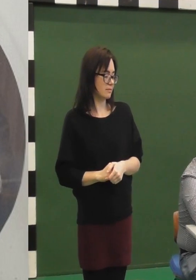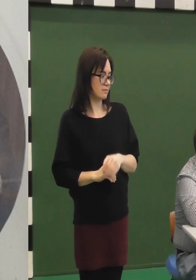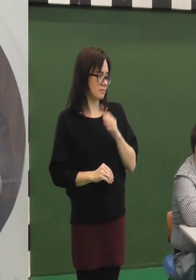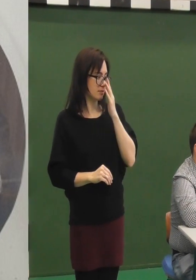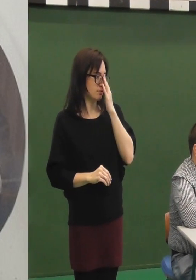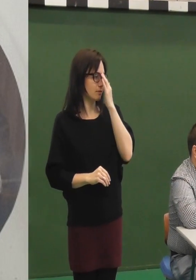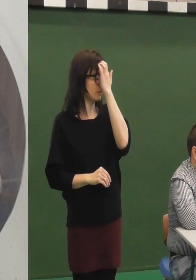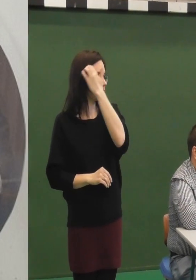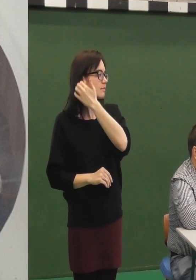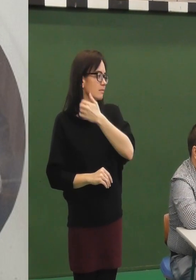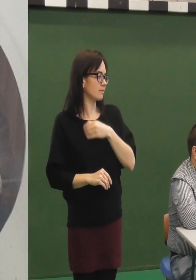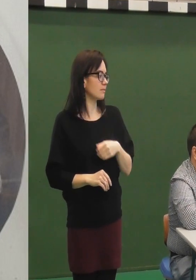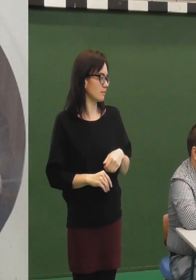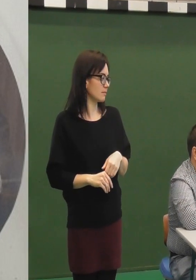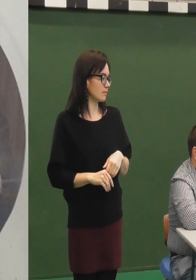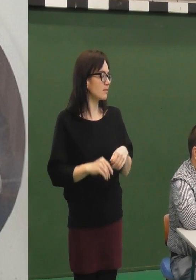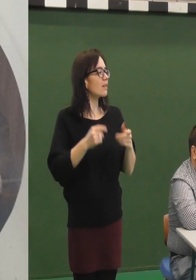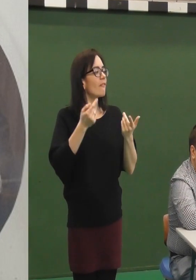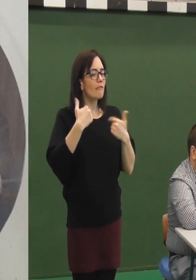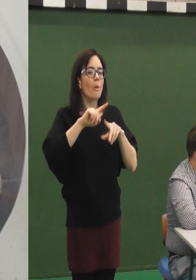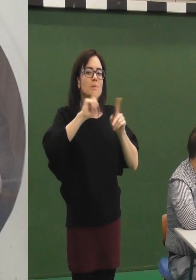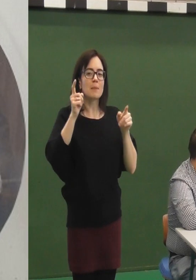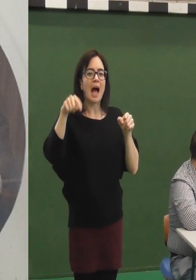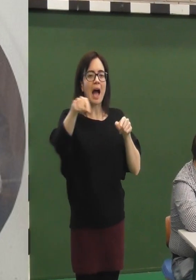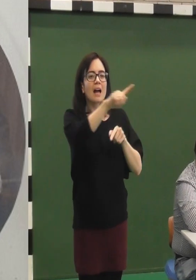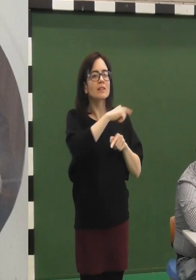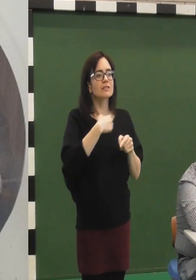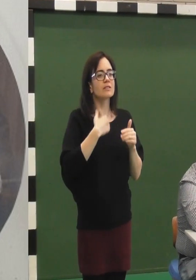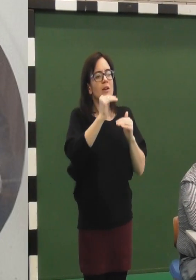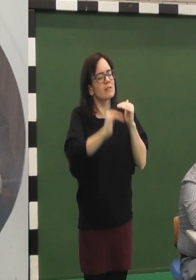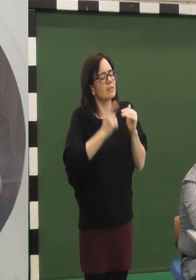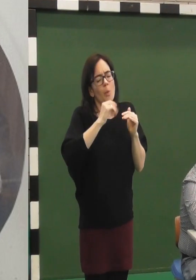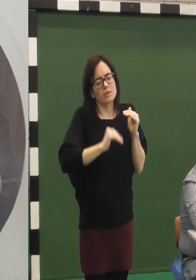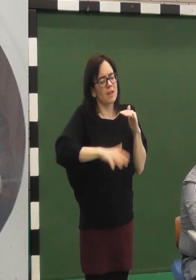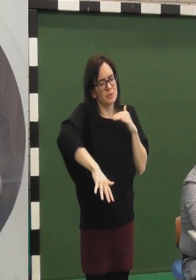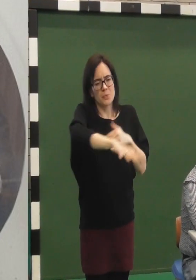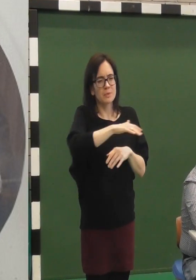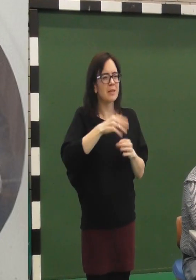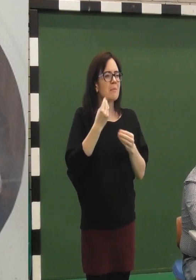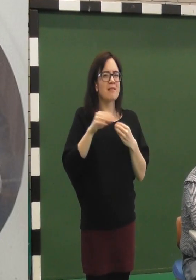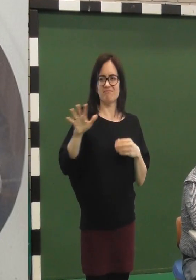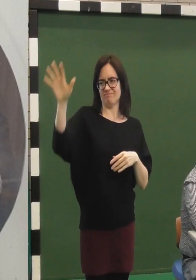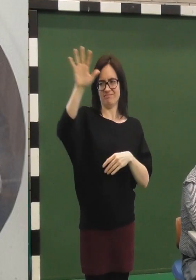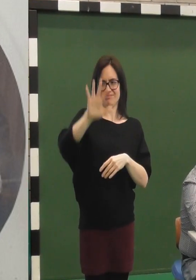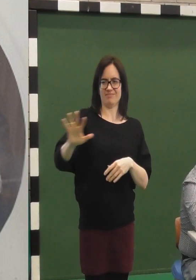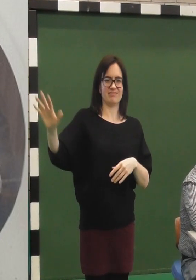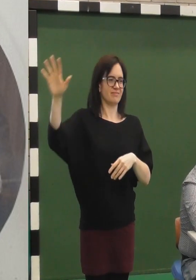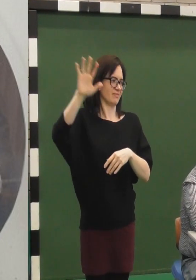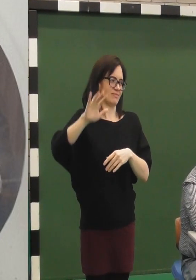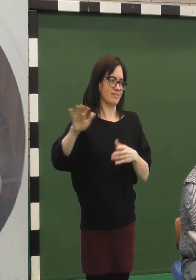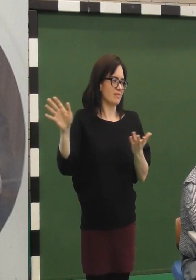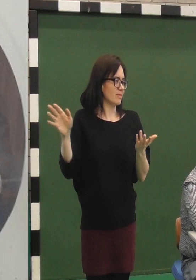Még rosszabb körülmények között is éltek emberek, mert az Ózdi-Bazsár több mint 10 000 embernek